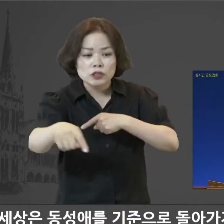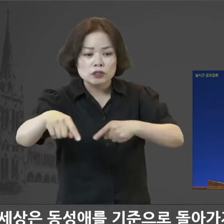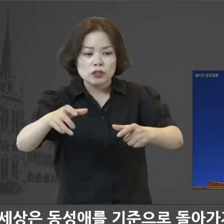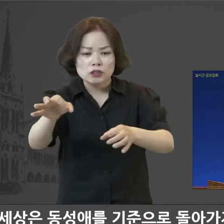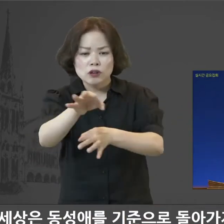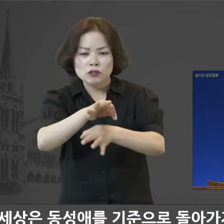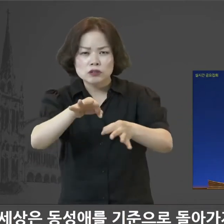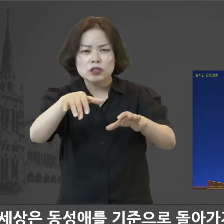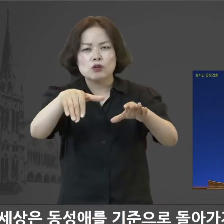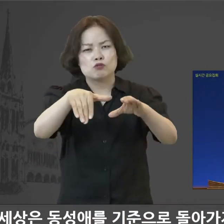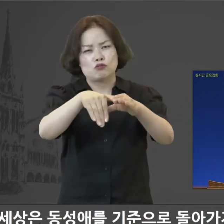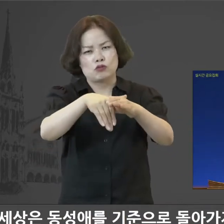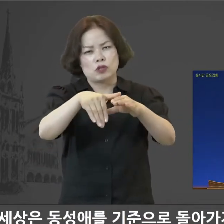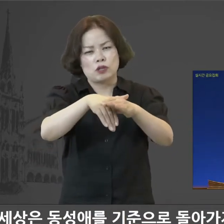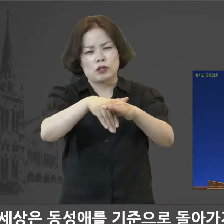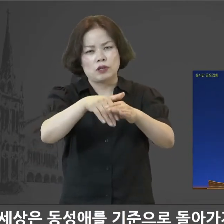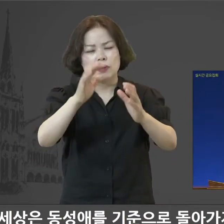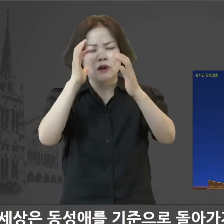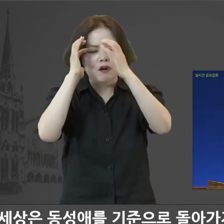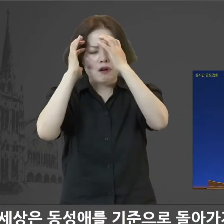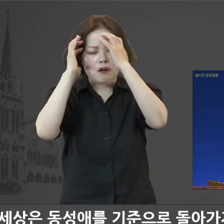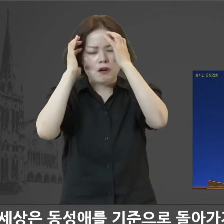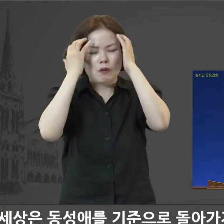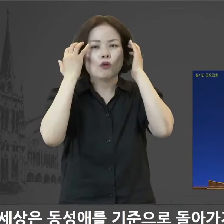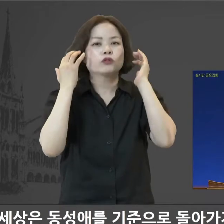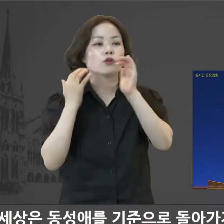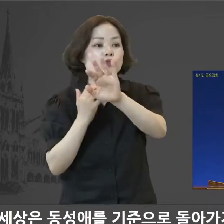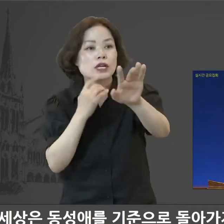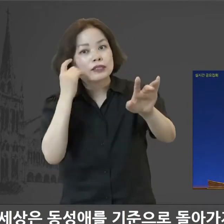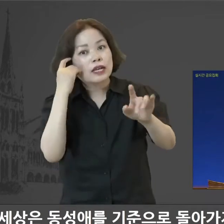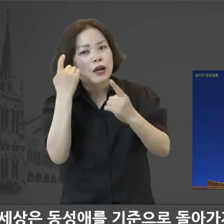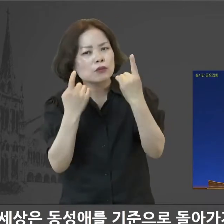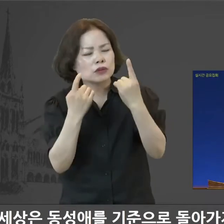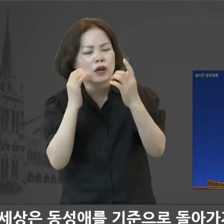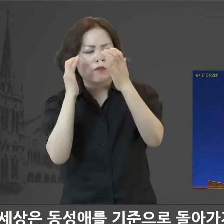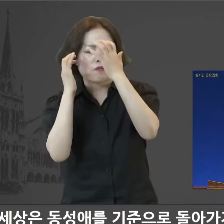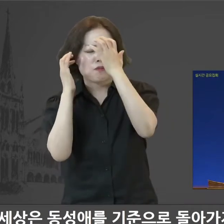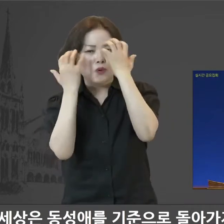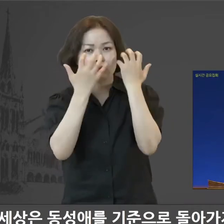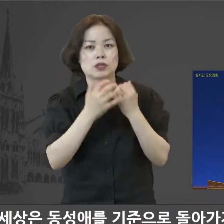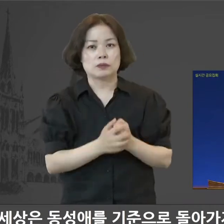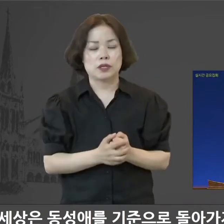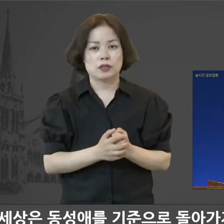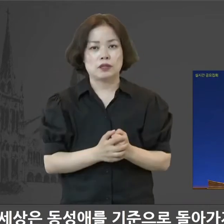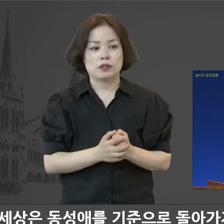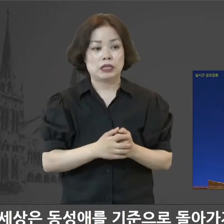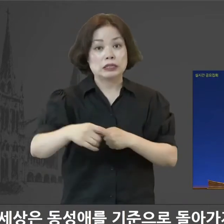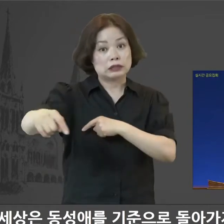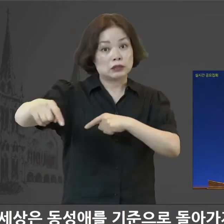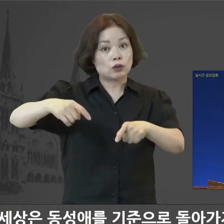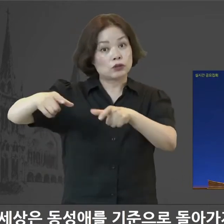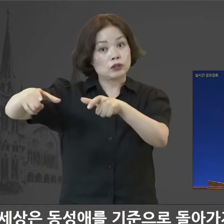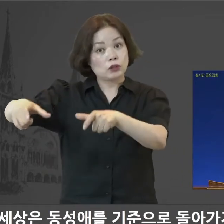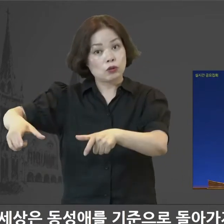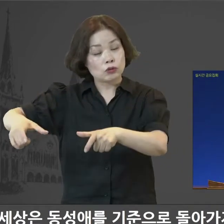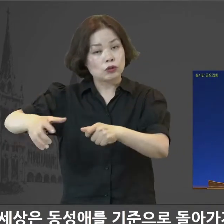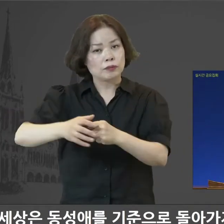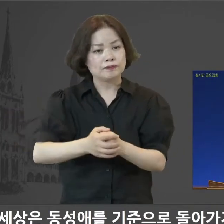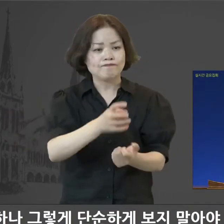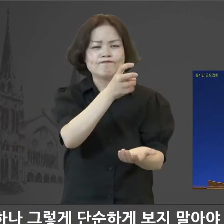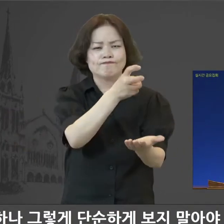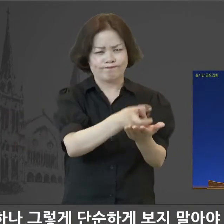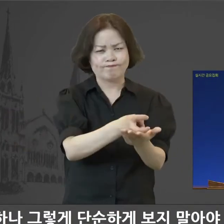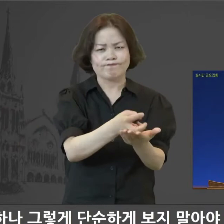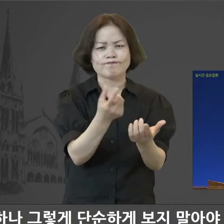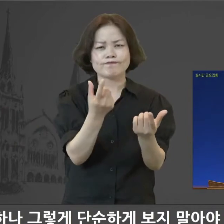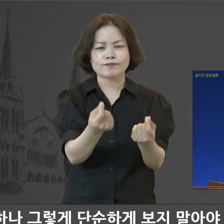사회, 문화 이런 부분은 굉장히 복잡합니다. 우리가 생각하는 것보다 훨씬 복잡해요. 특히 정치 영역도 그렇고 입법의 영역도